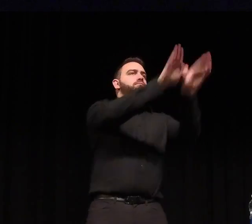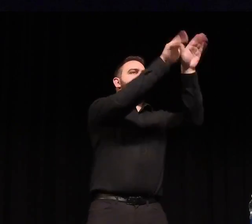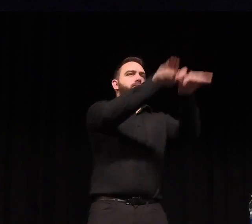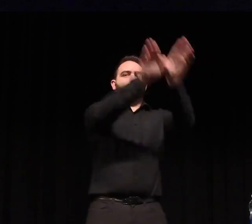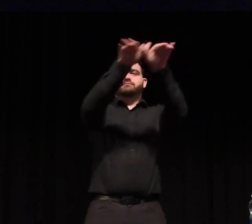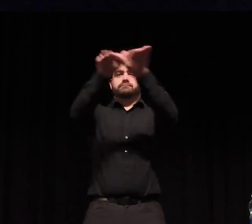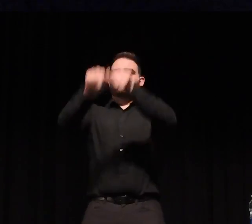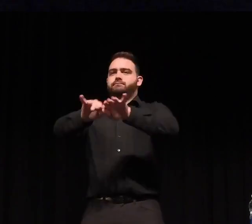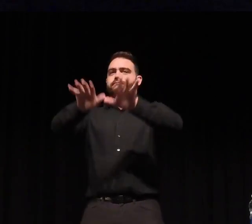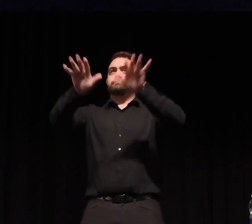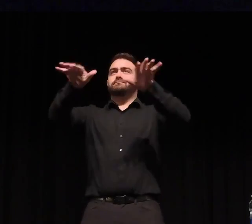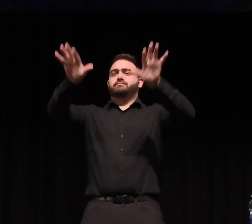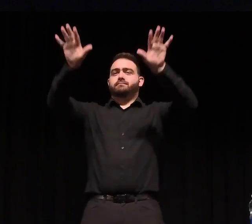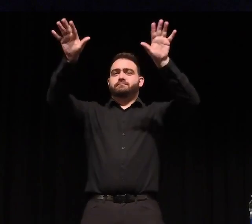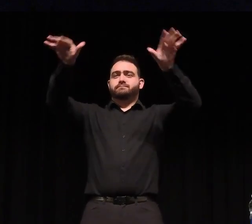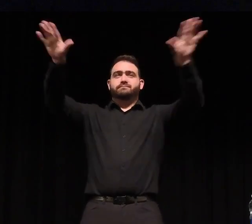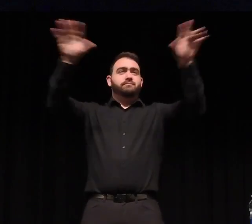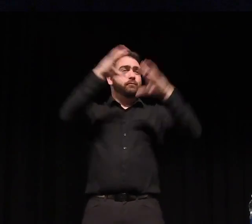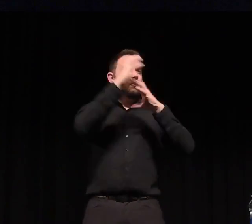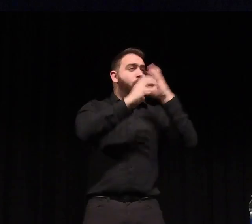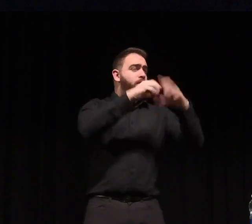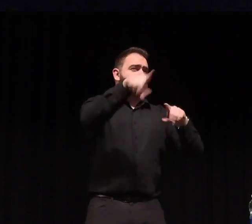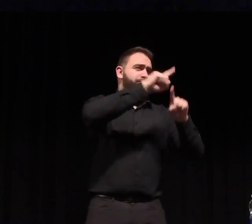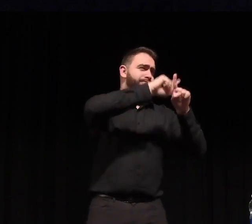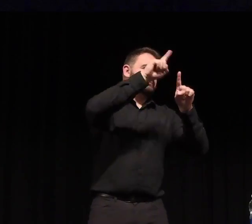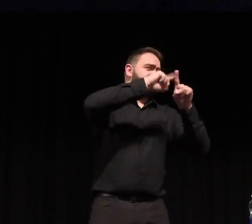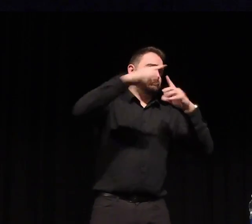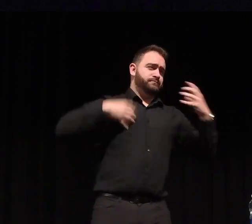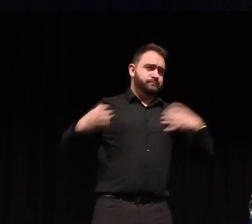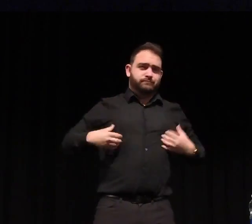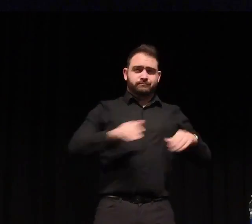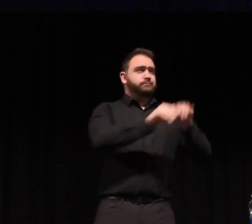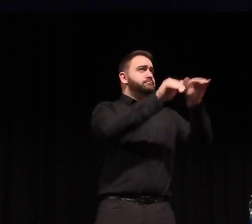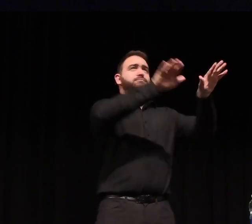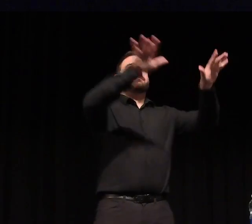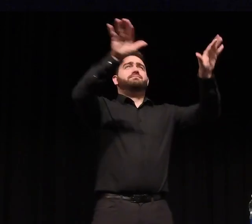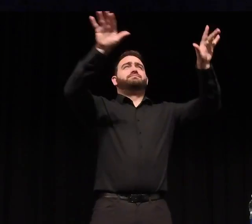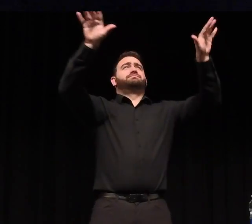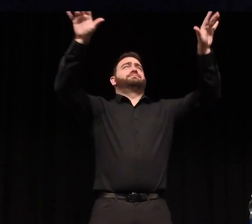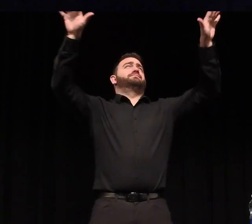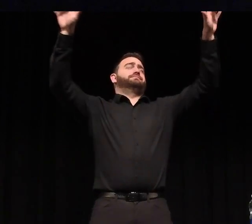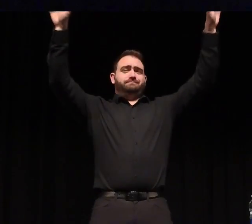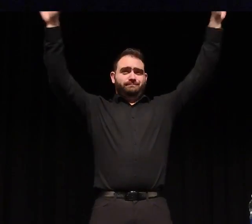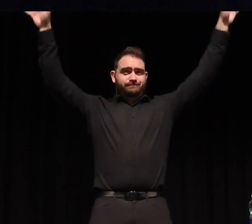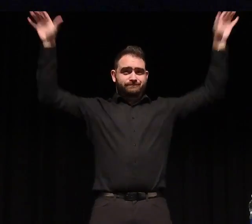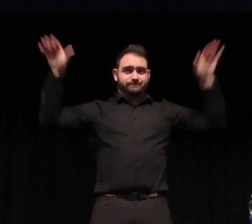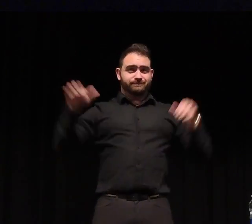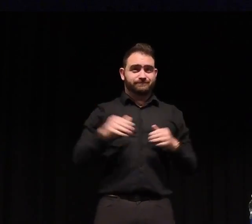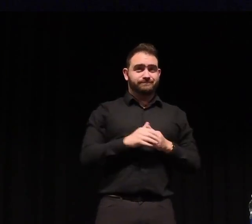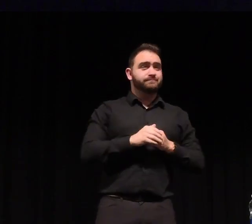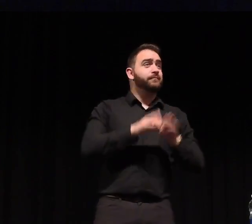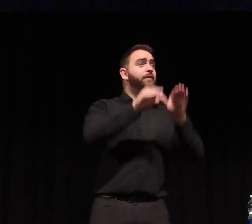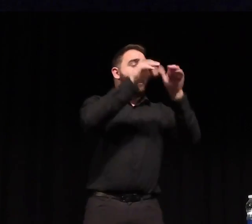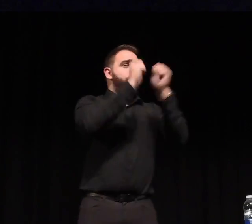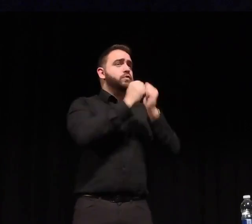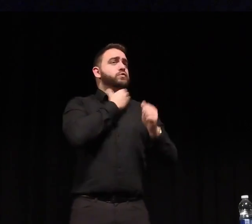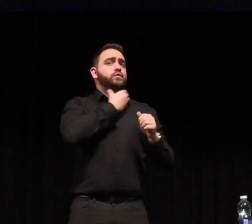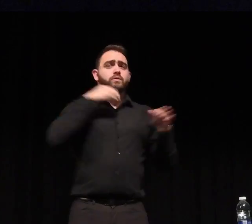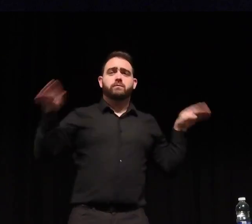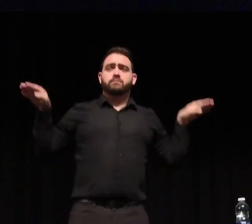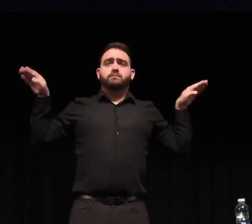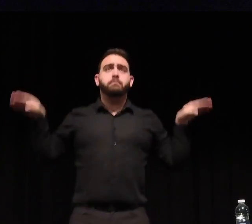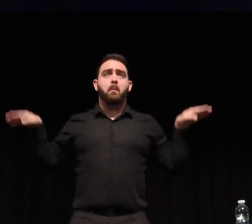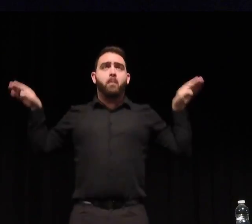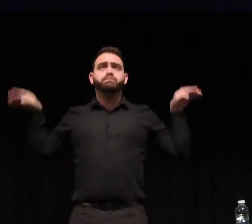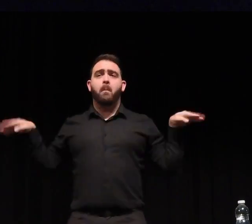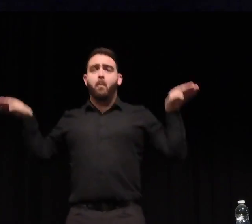Il y avait toutes les couleurs de l'arc-en-ciel. Il sautait comme une grenouille. Il